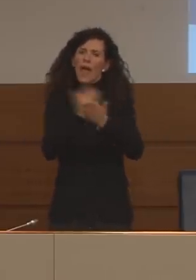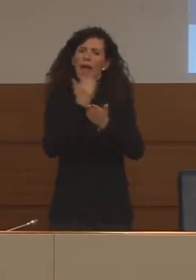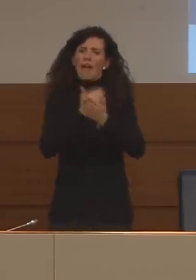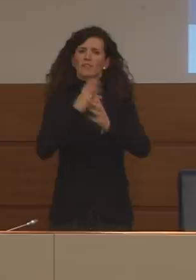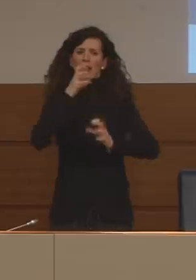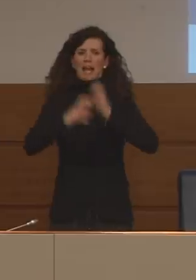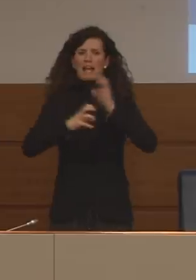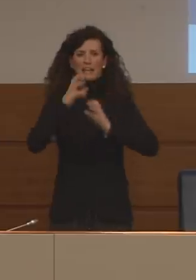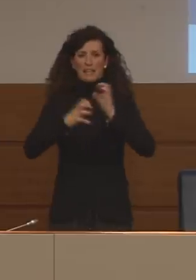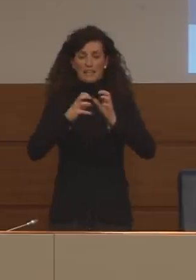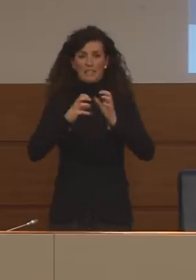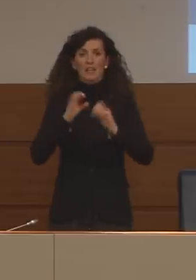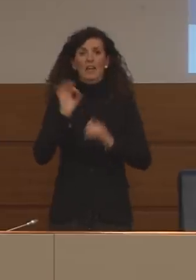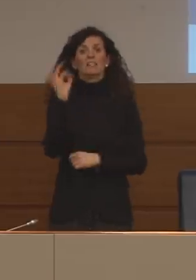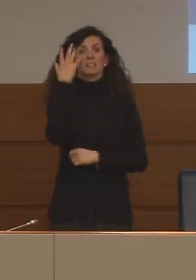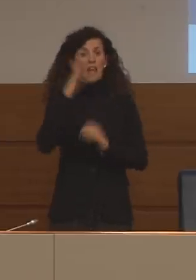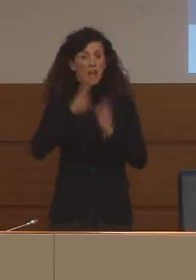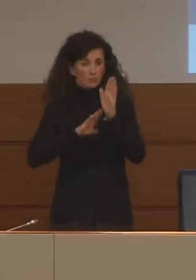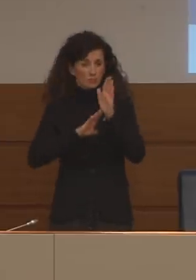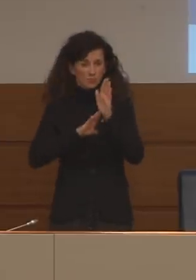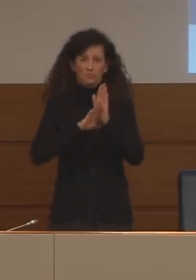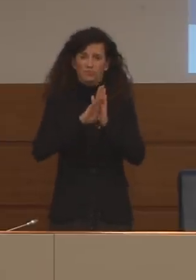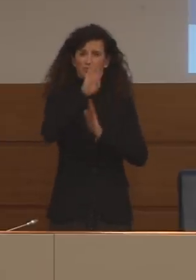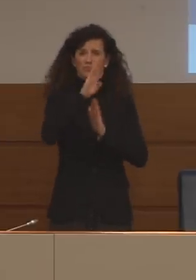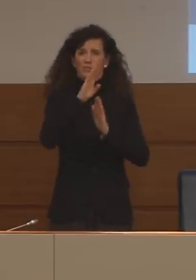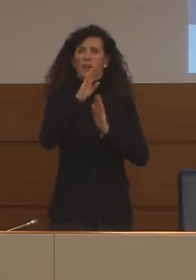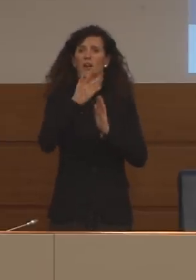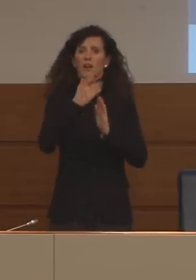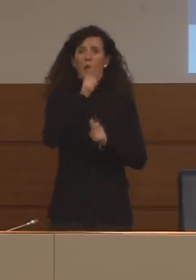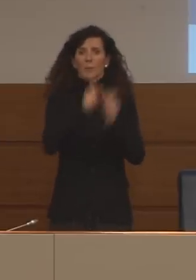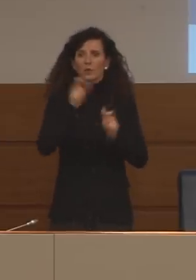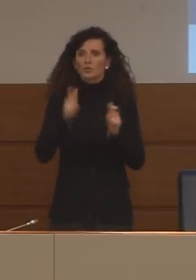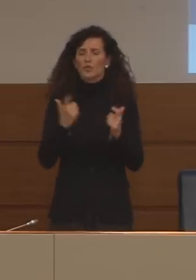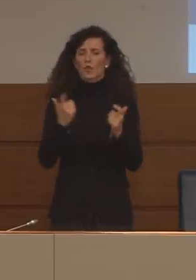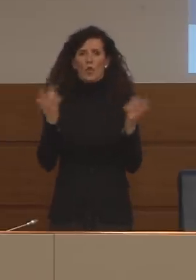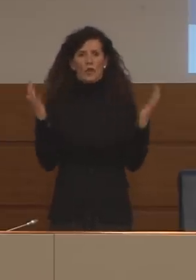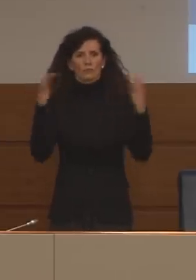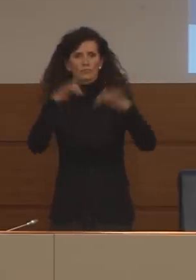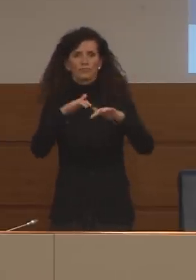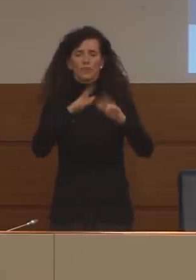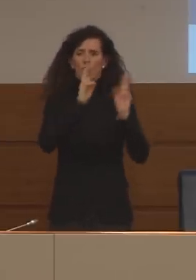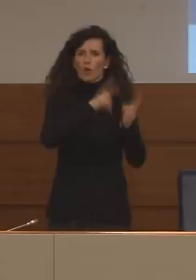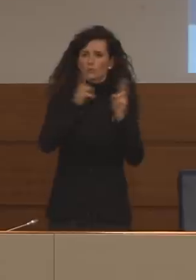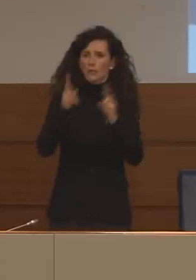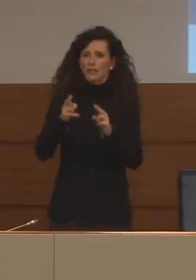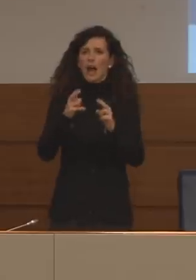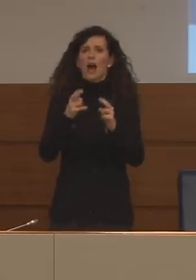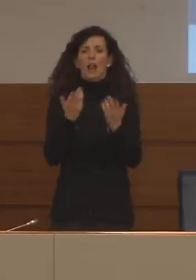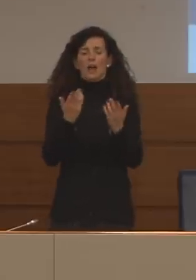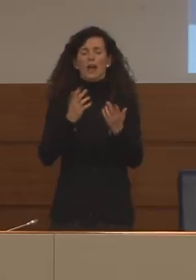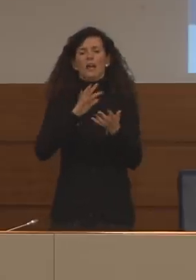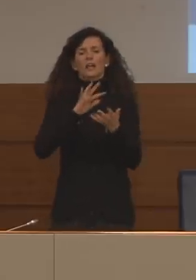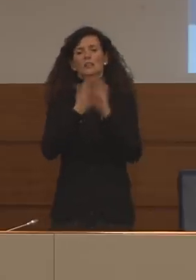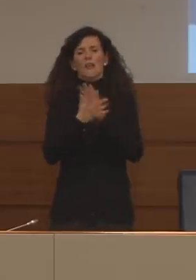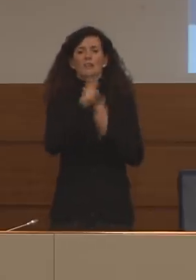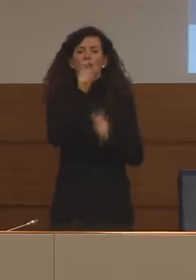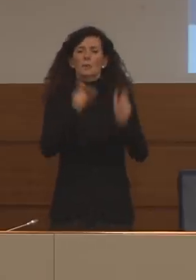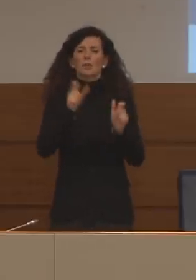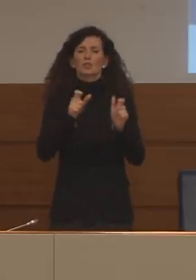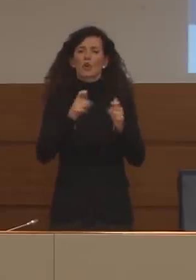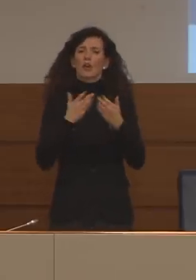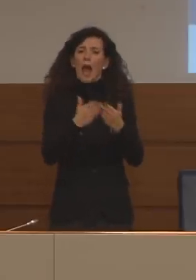un picco invece molto alto può portare ovviamente a una fase iniziale in cui molte persone ha bisogno di assistenza